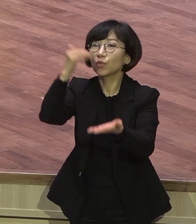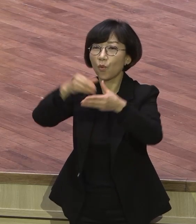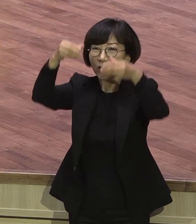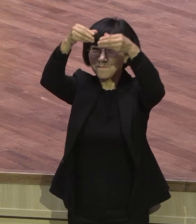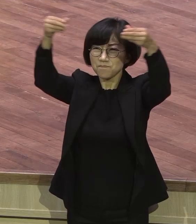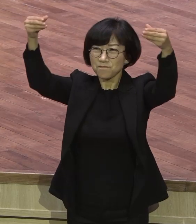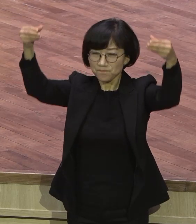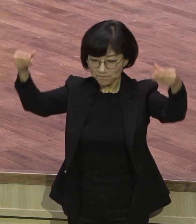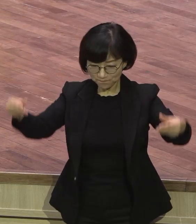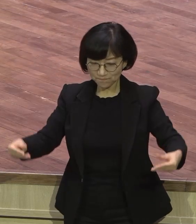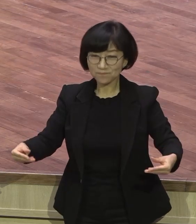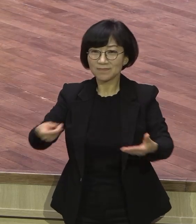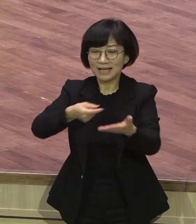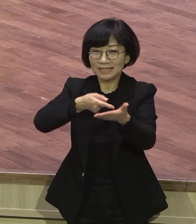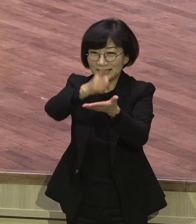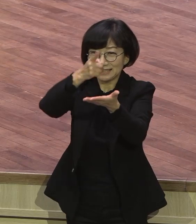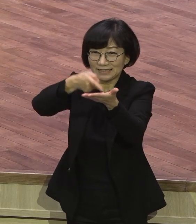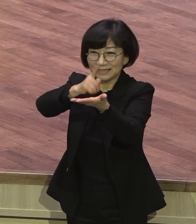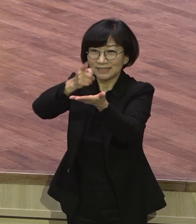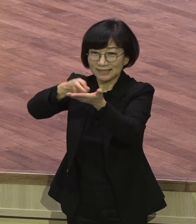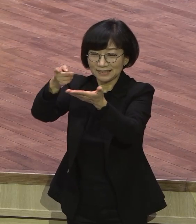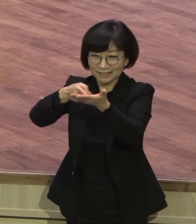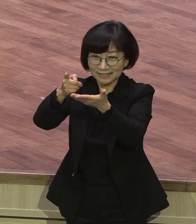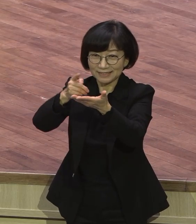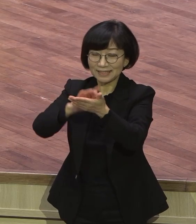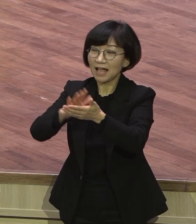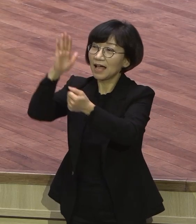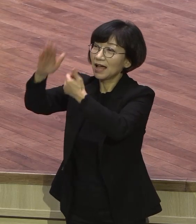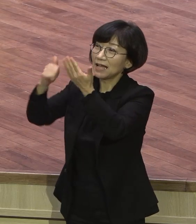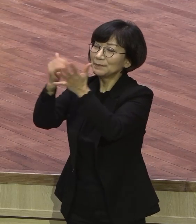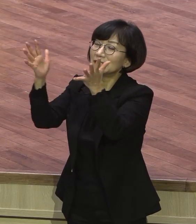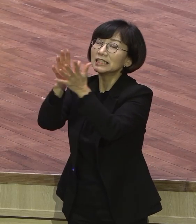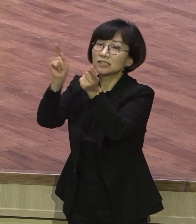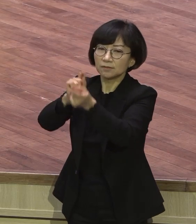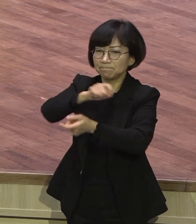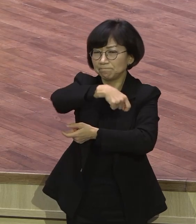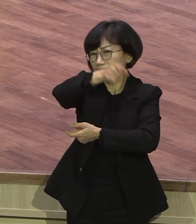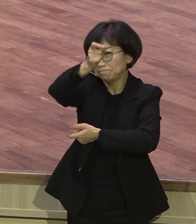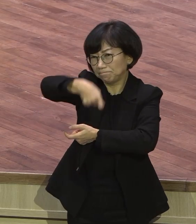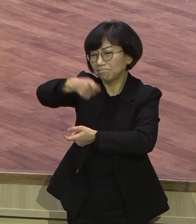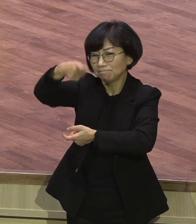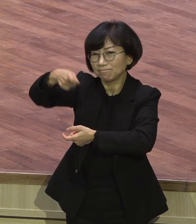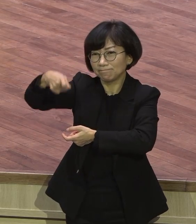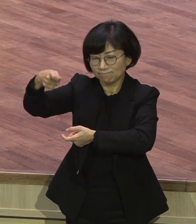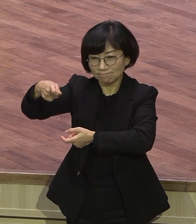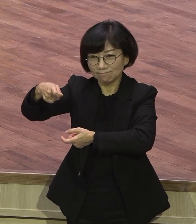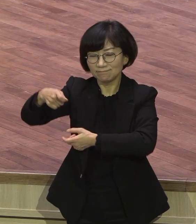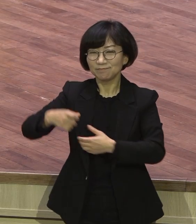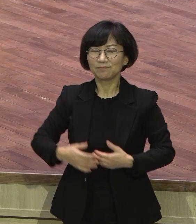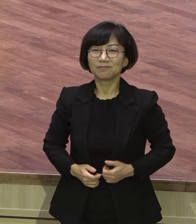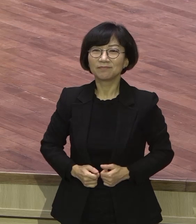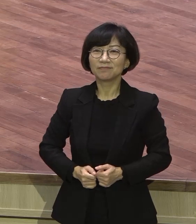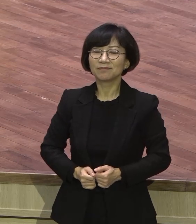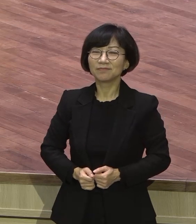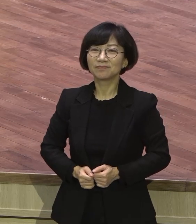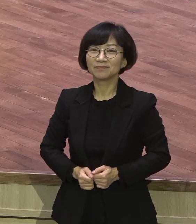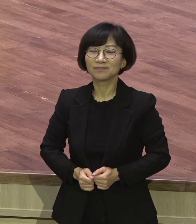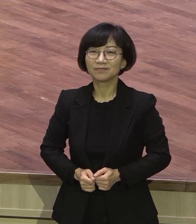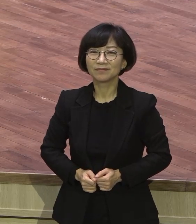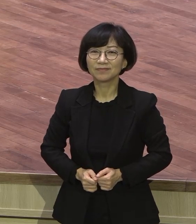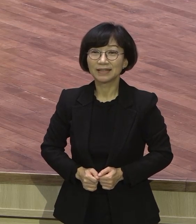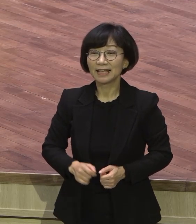하나님께서 신이 서셨다라고 말씀하고 있었어요 돌판에 신이 서셨다 여기에 대해서